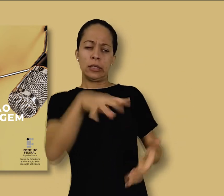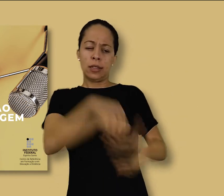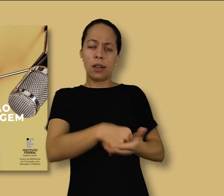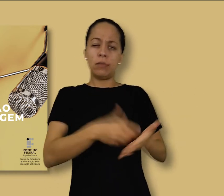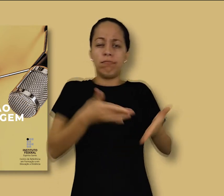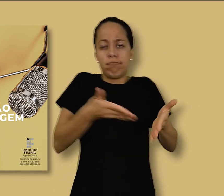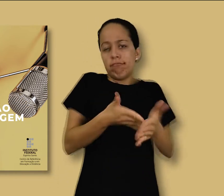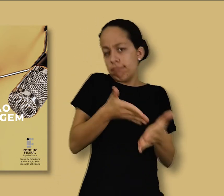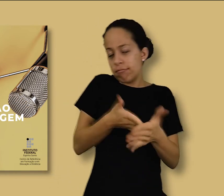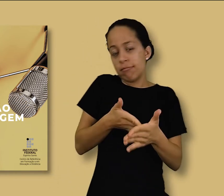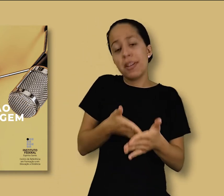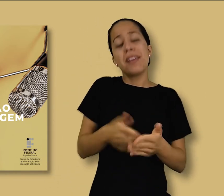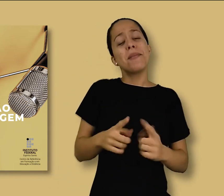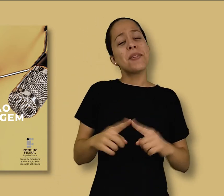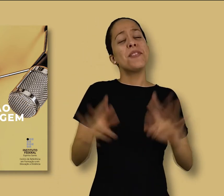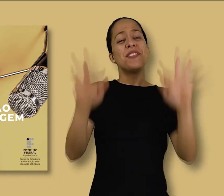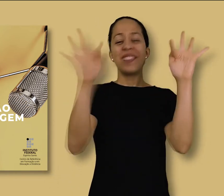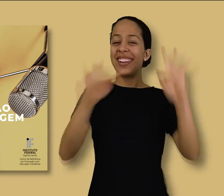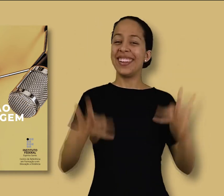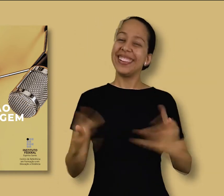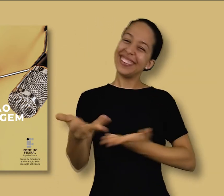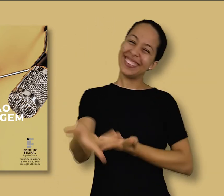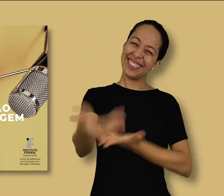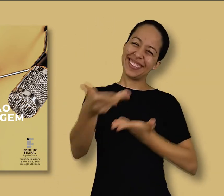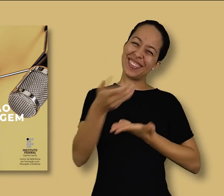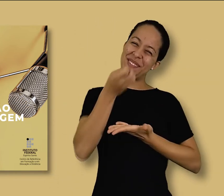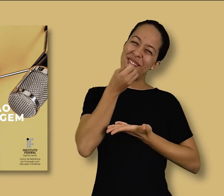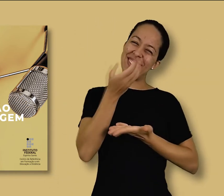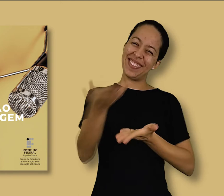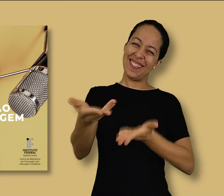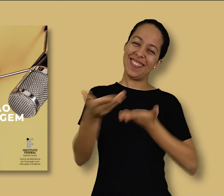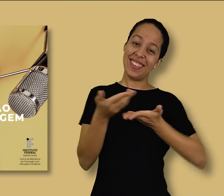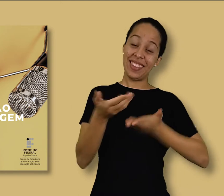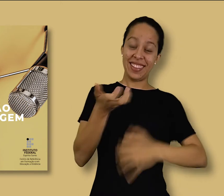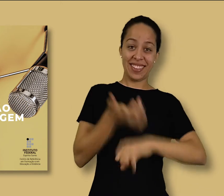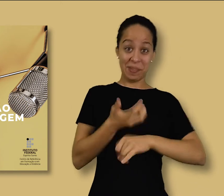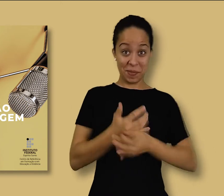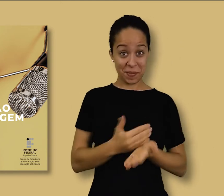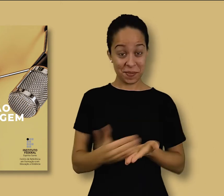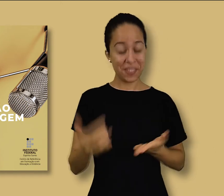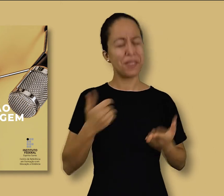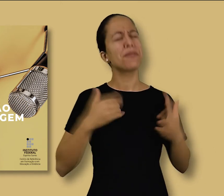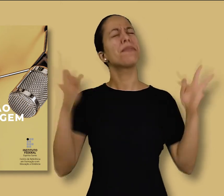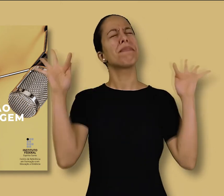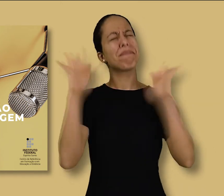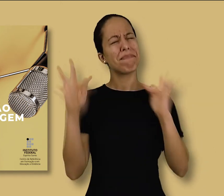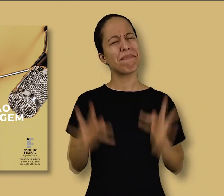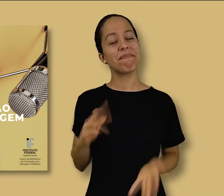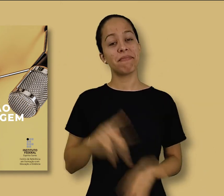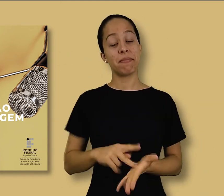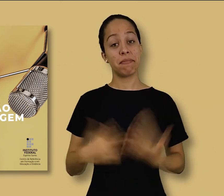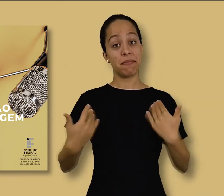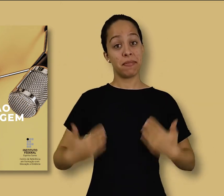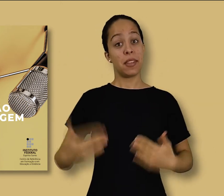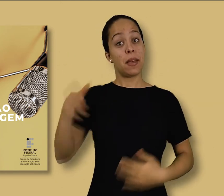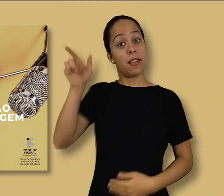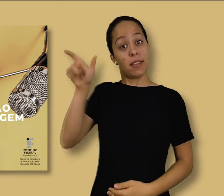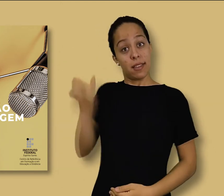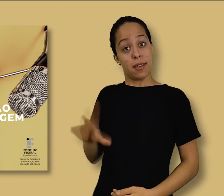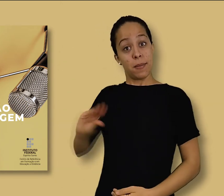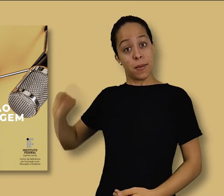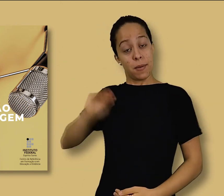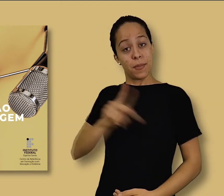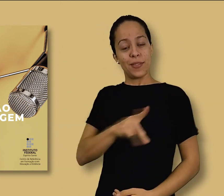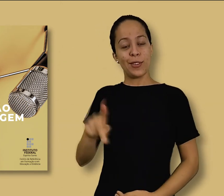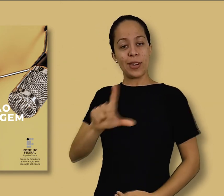aprendizagem estou muito feliz em recebê-los para o início dessa disciplina muito feliz mesmo